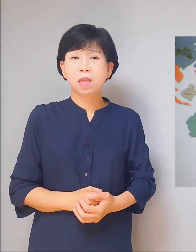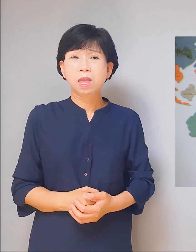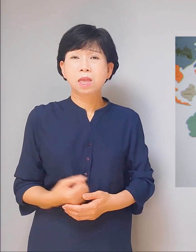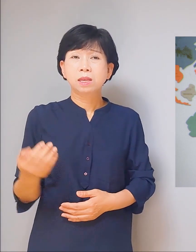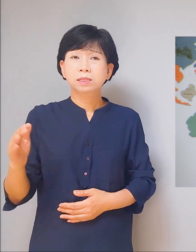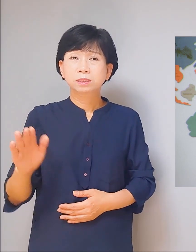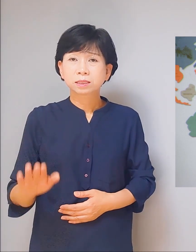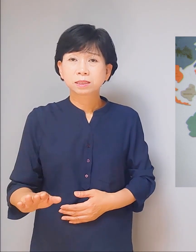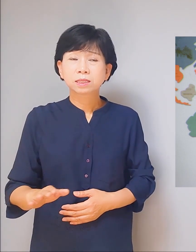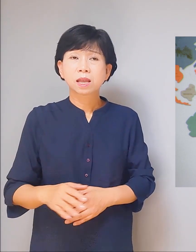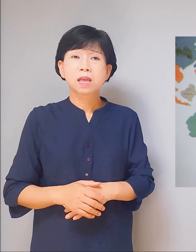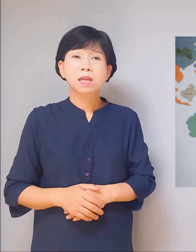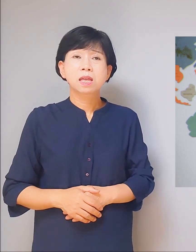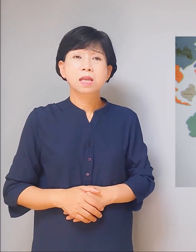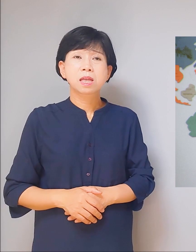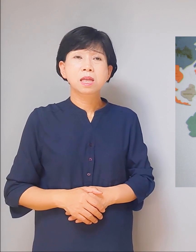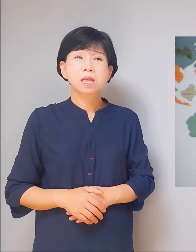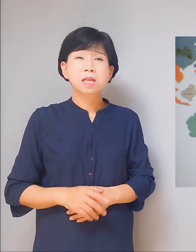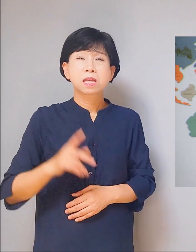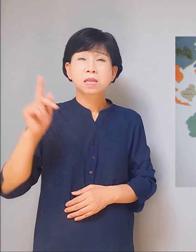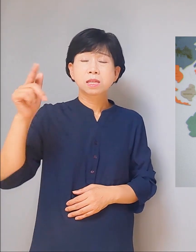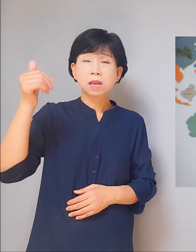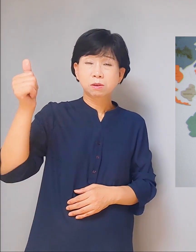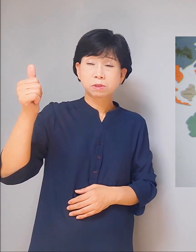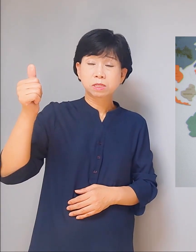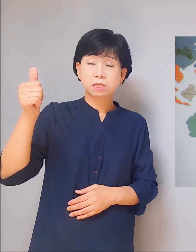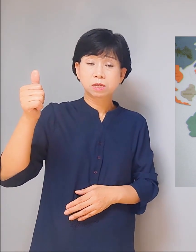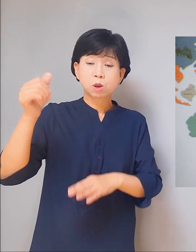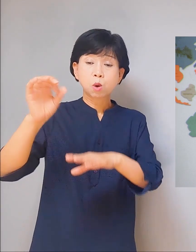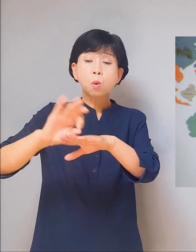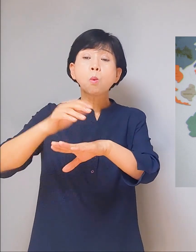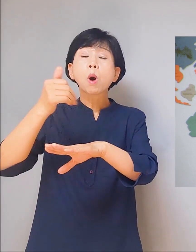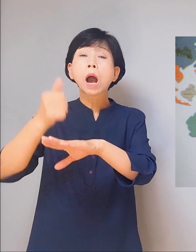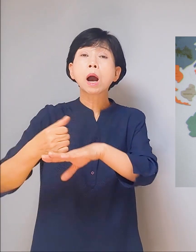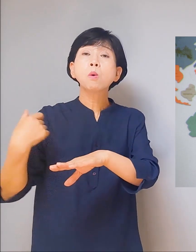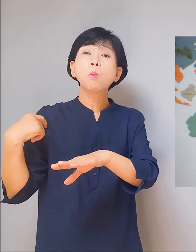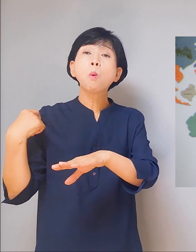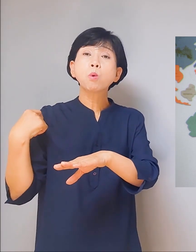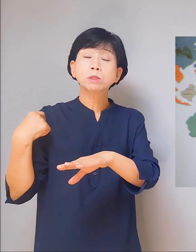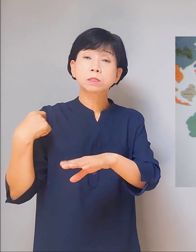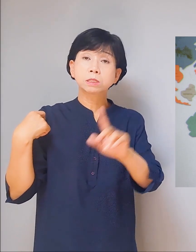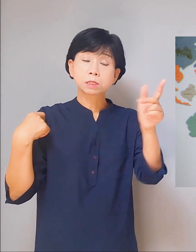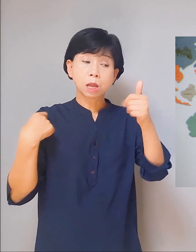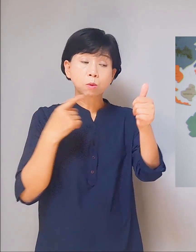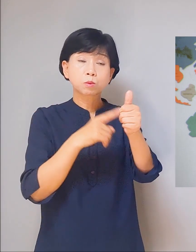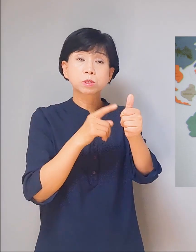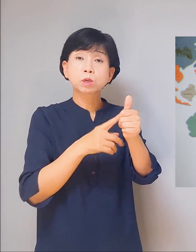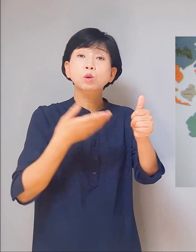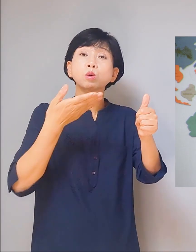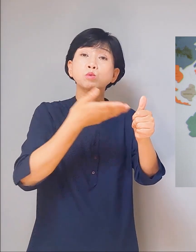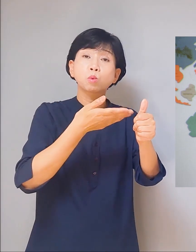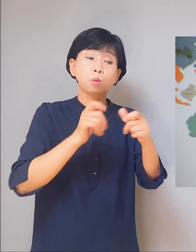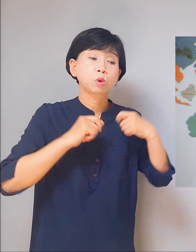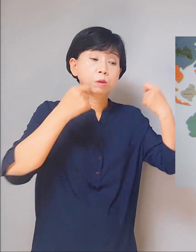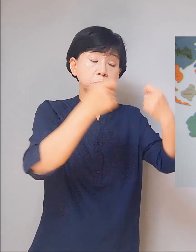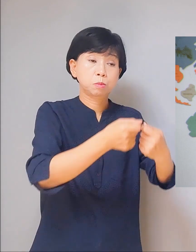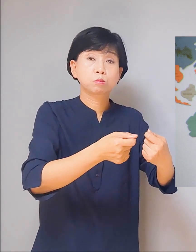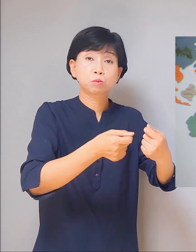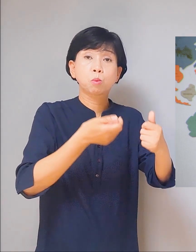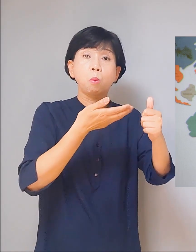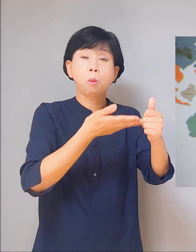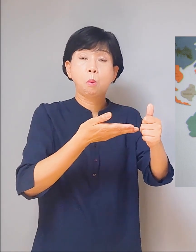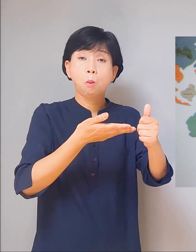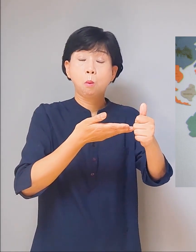그런데 현재 왕인 그 왕의 옷을 지금 다윗이 걸쳐보는 거죠. 어린 소년